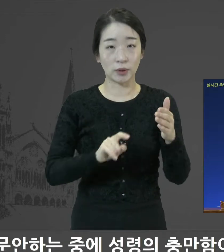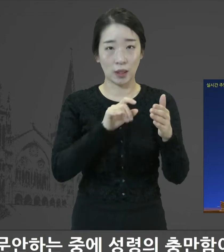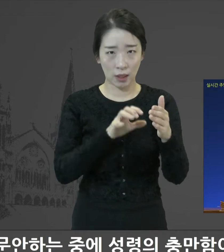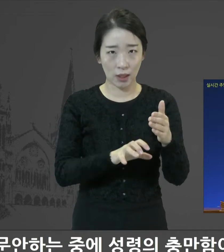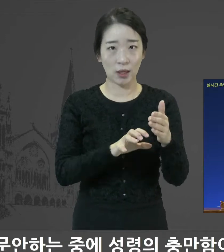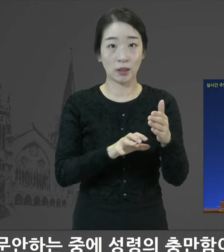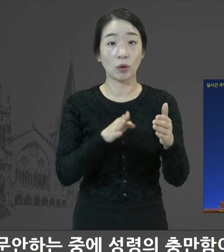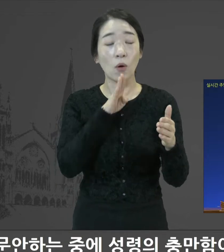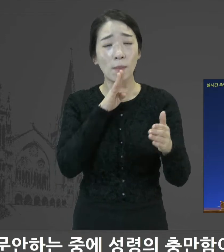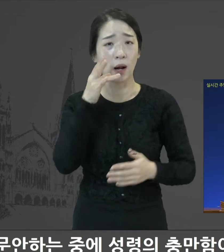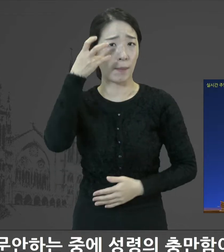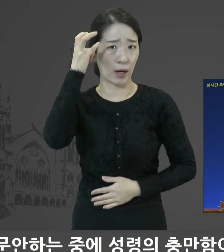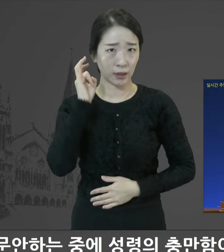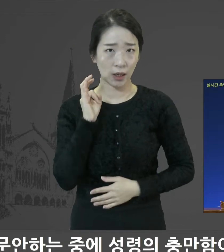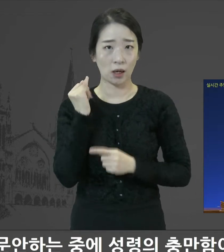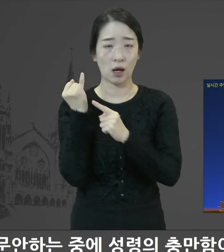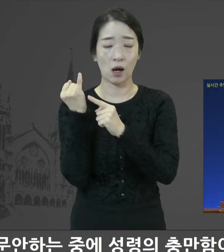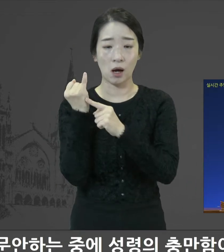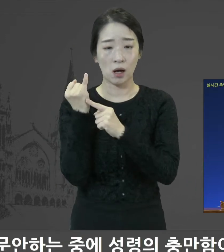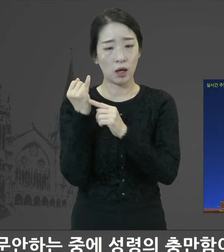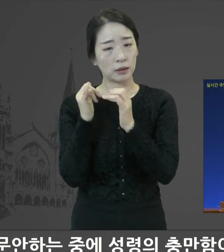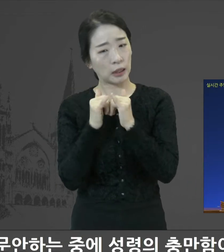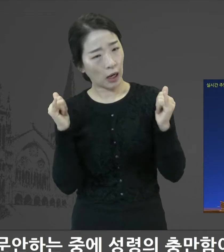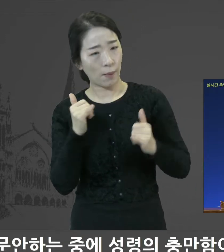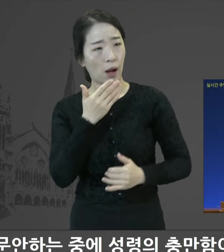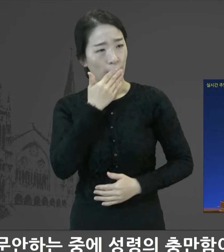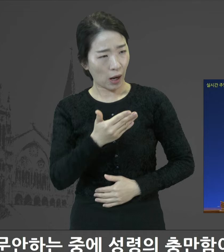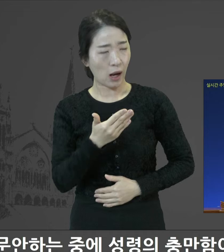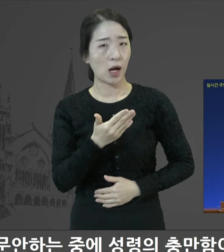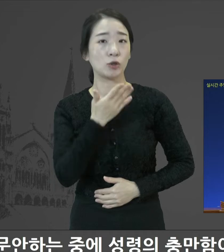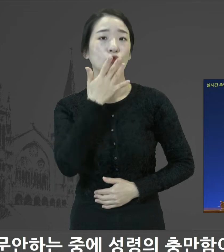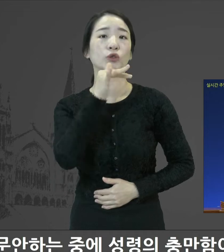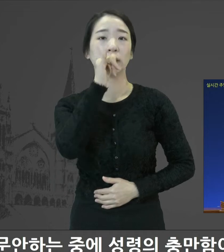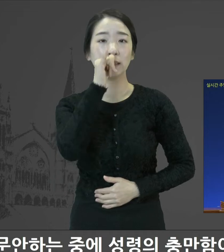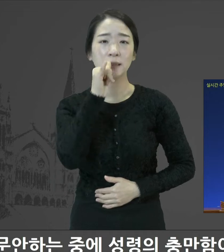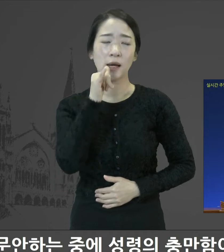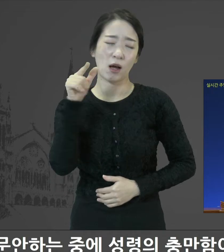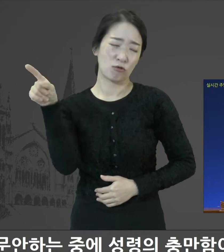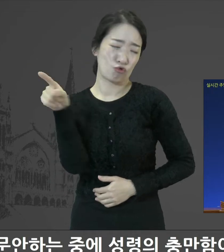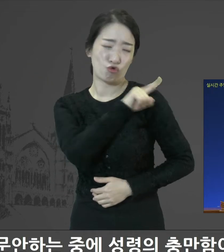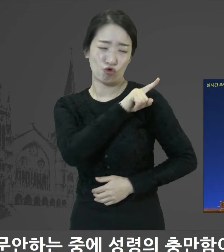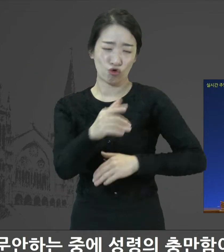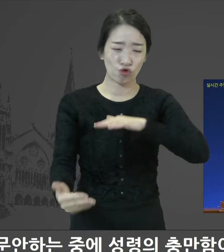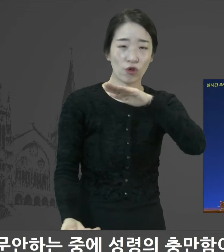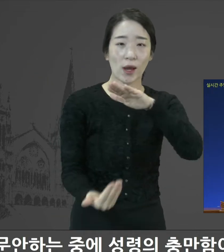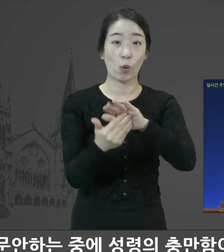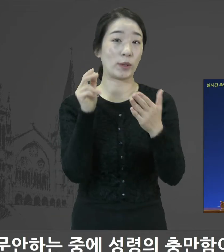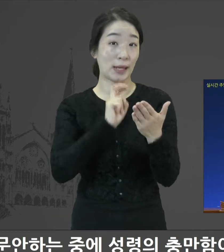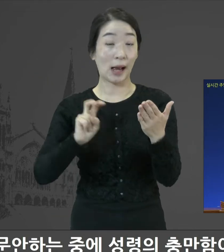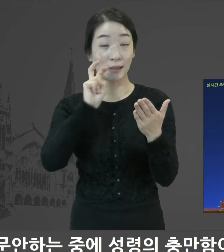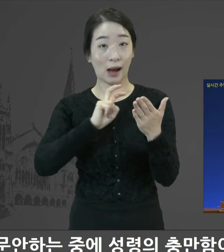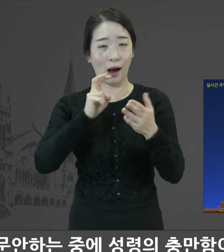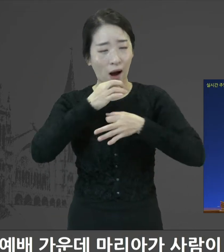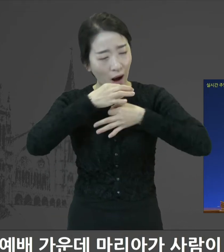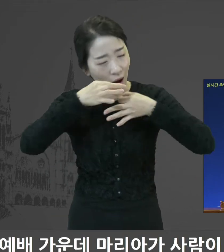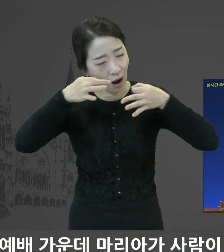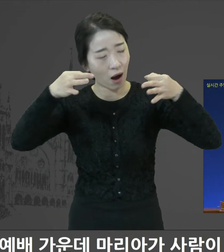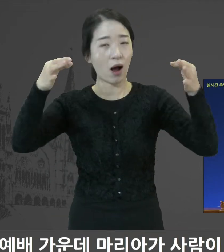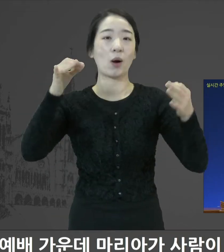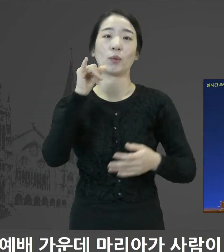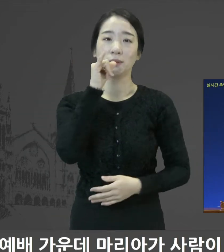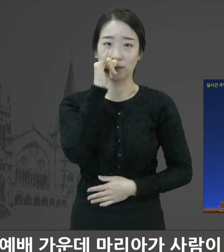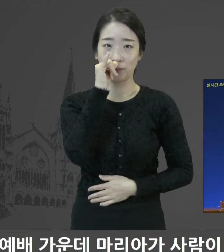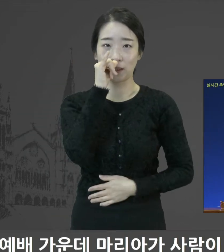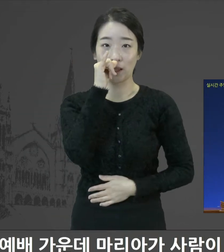정말 마리아가 사람이 할 수 있는 찬양 가운데는 최고의 찬양이라고 불리우는 이 오늘